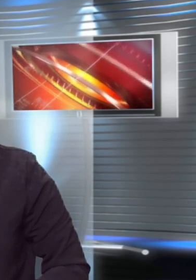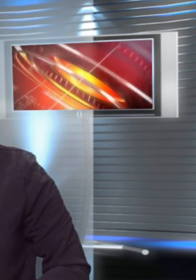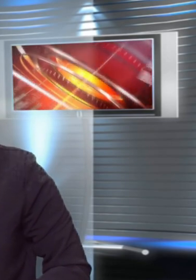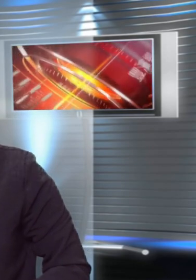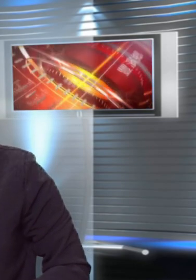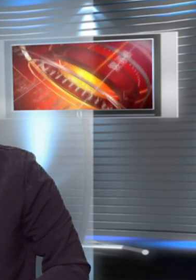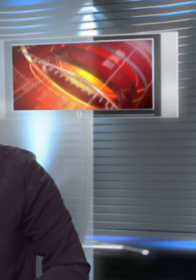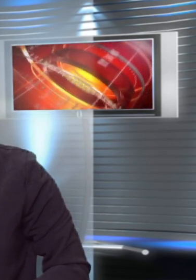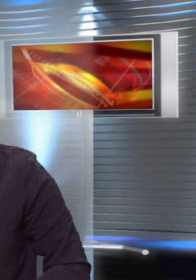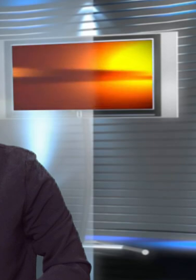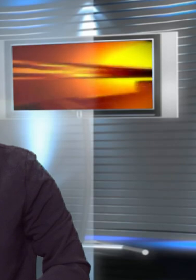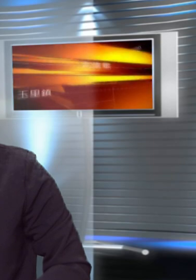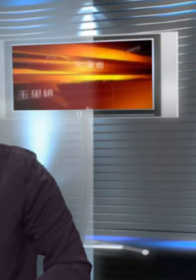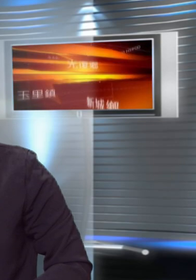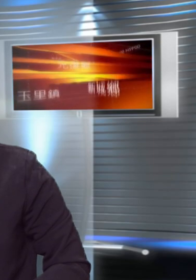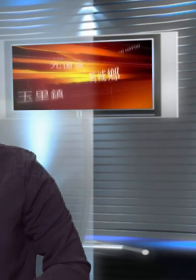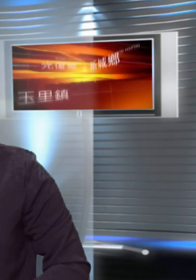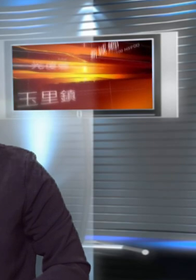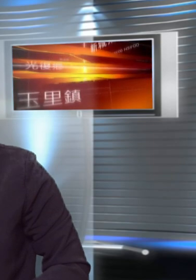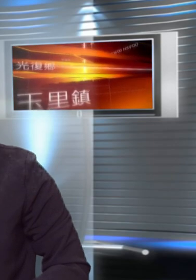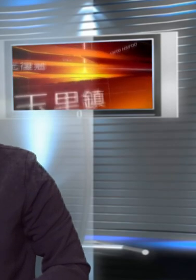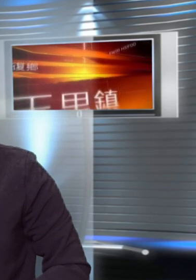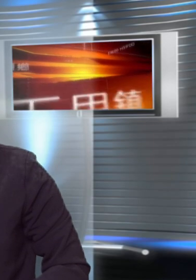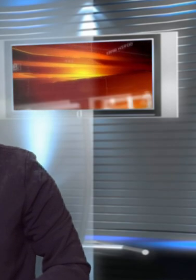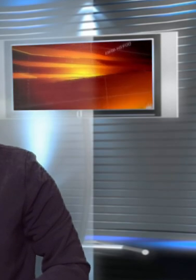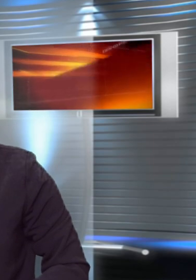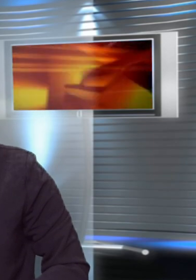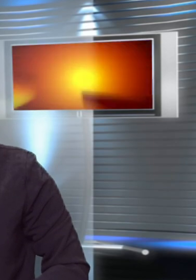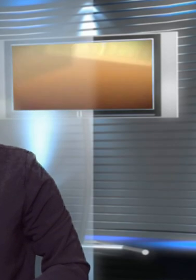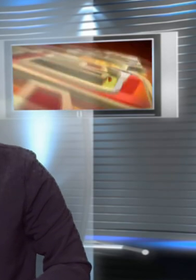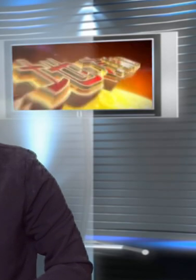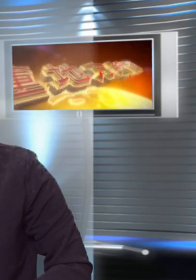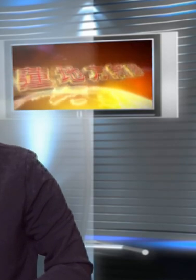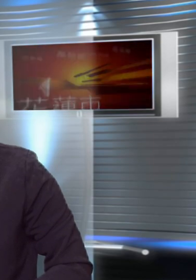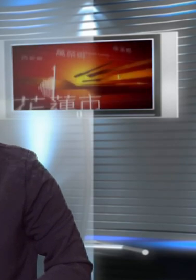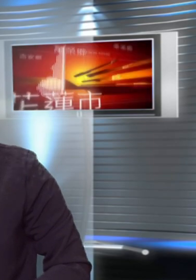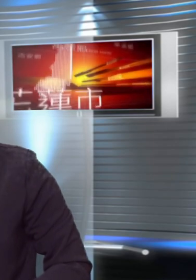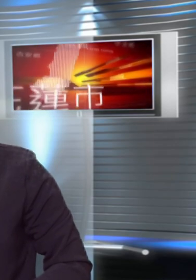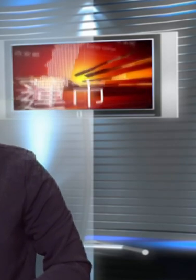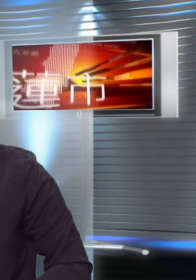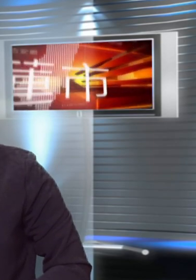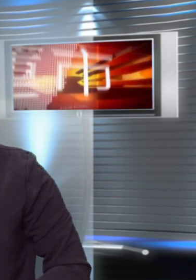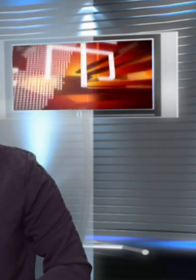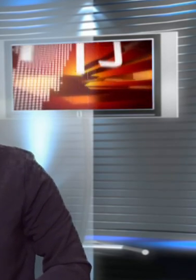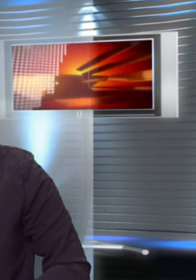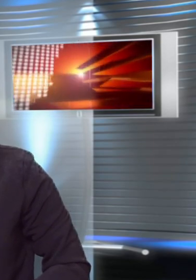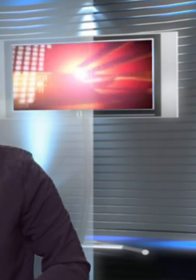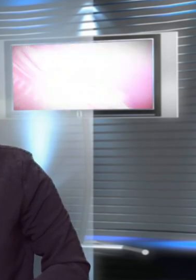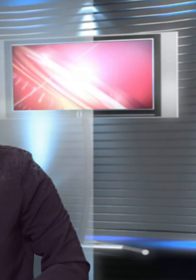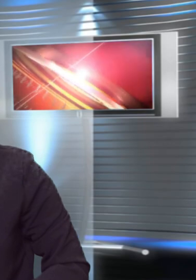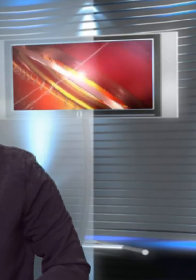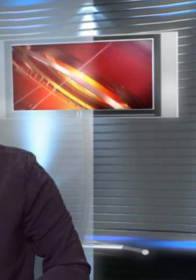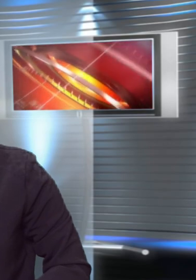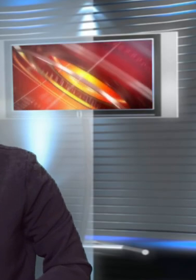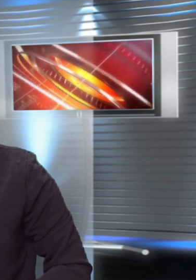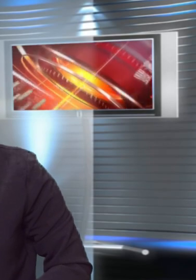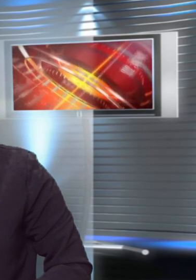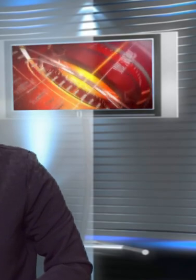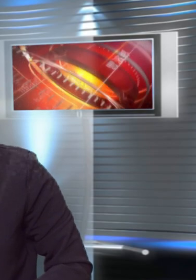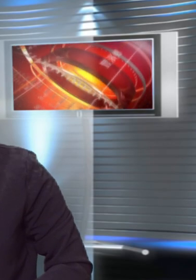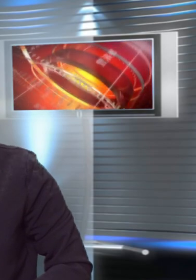清明连假的最后一天，疫情是持续的扩大。那么指挥中心在4月5号的时候宣布新